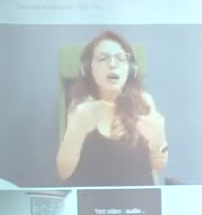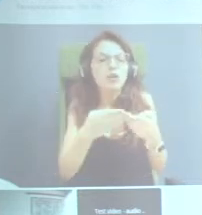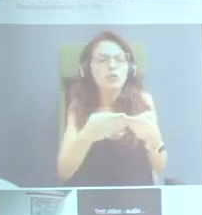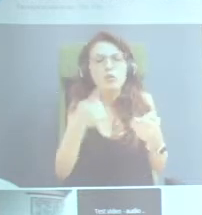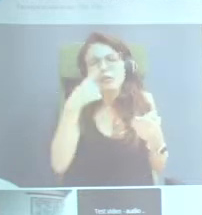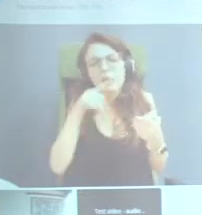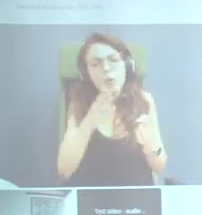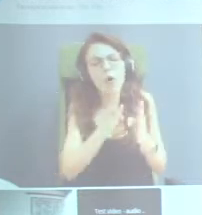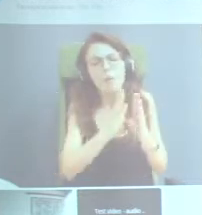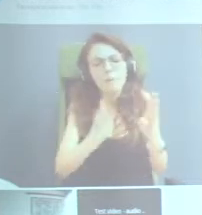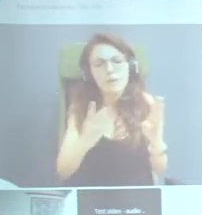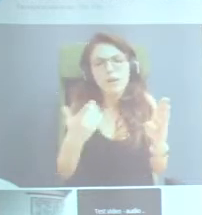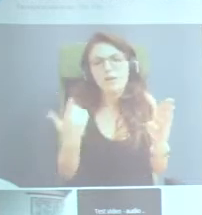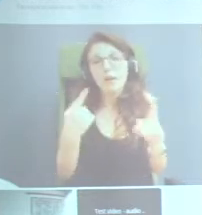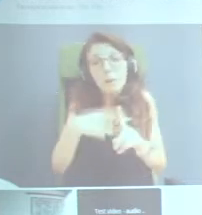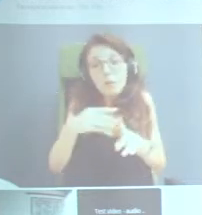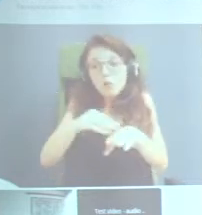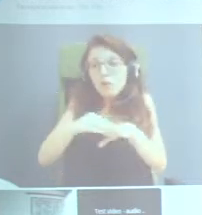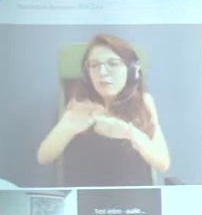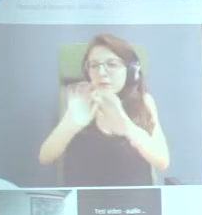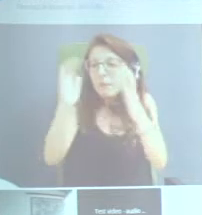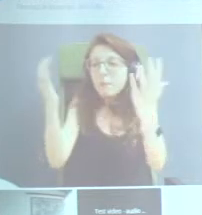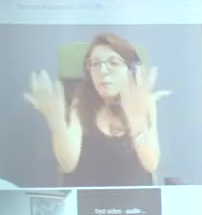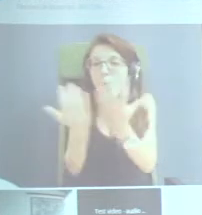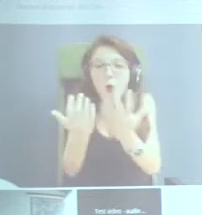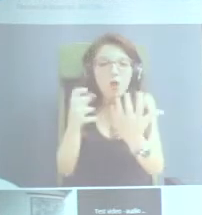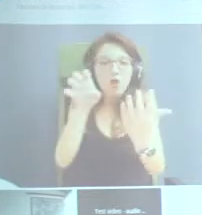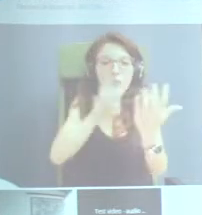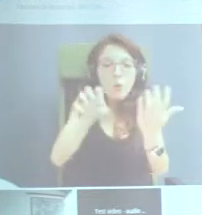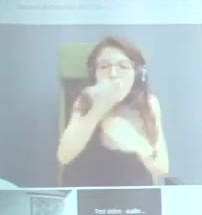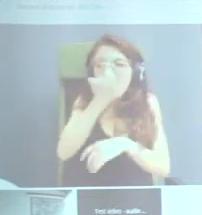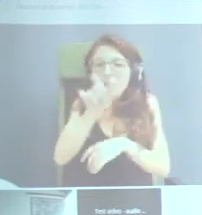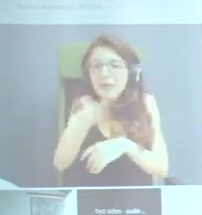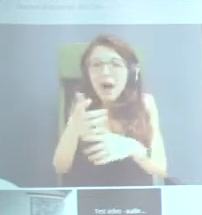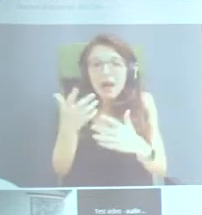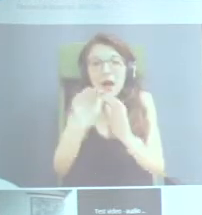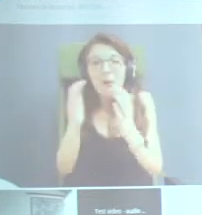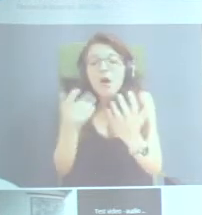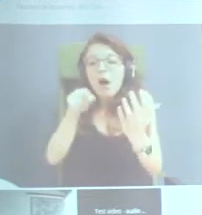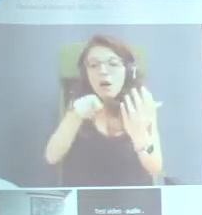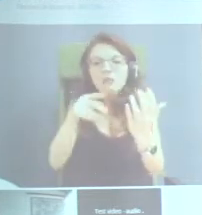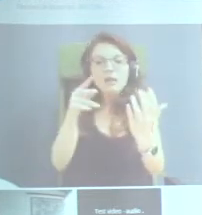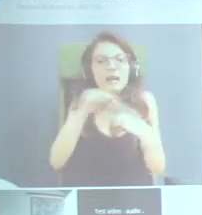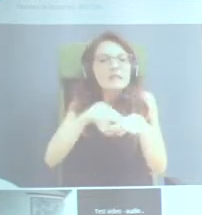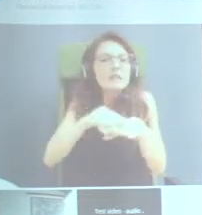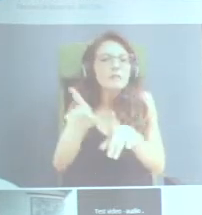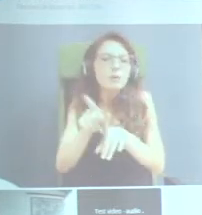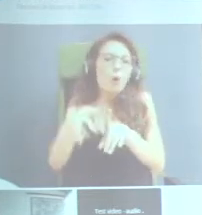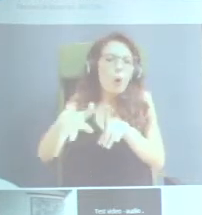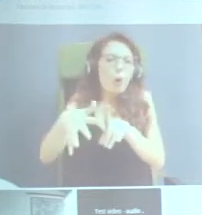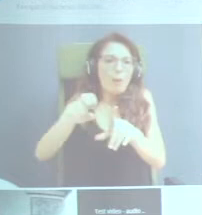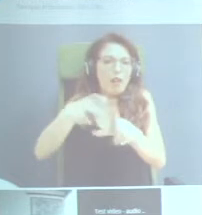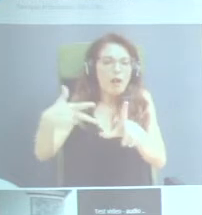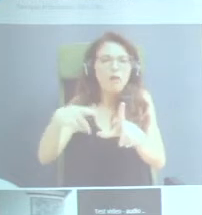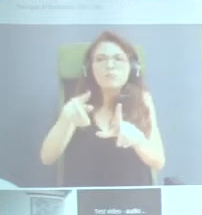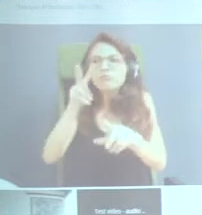che allo stato dell'arte nel mondo, in Europa e in Italia vengono offerti. Visit non è l'unica azienda al